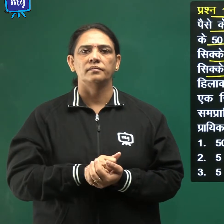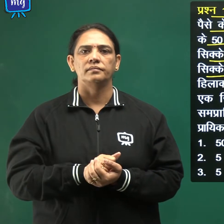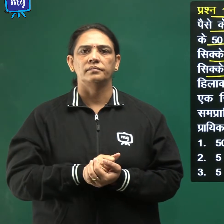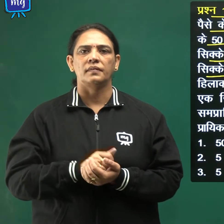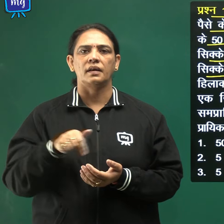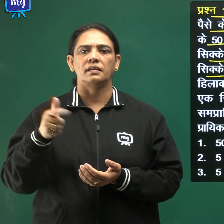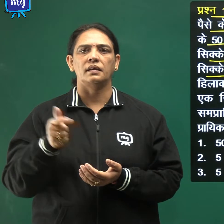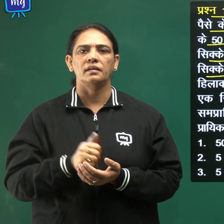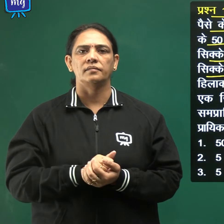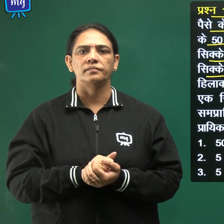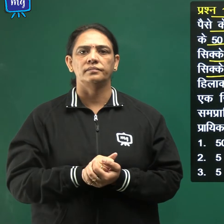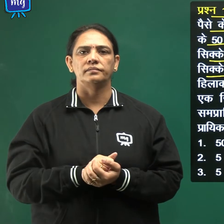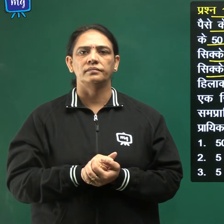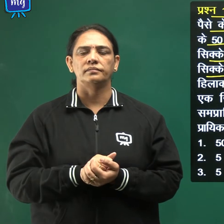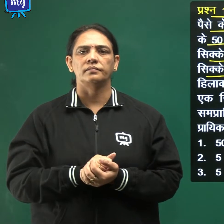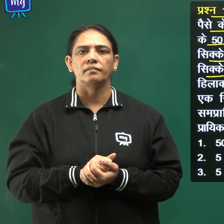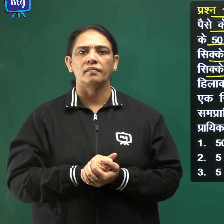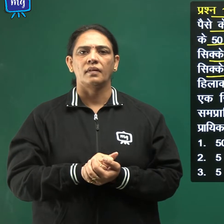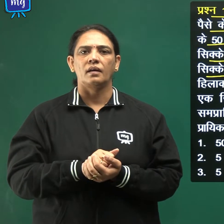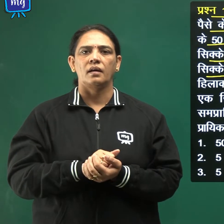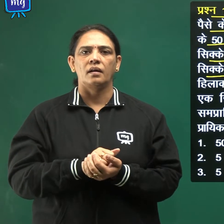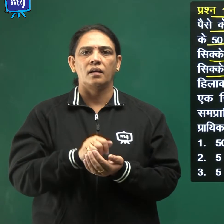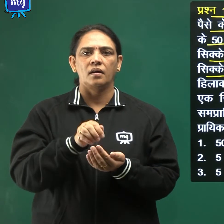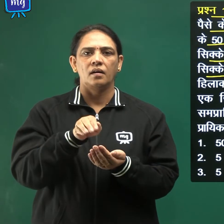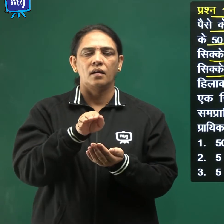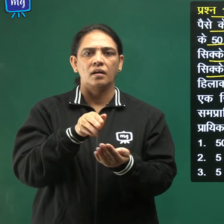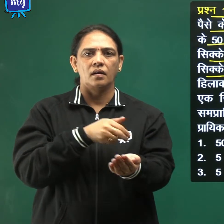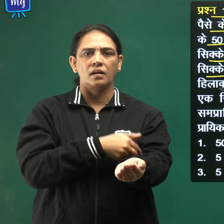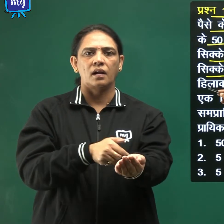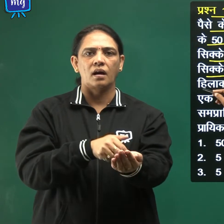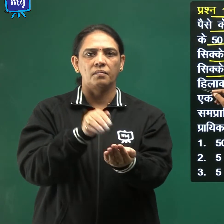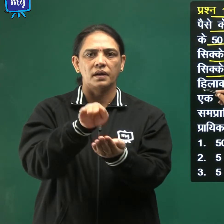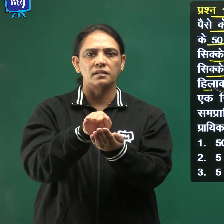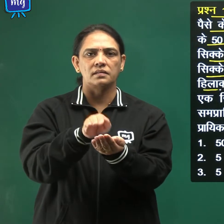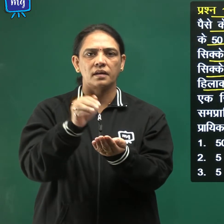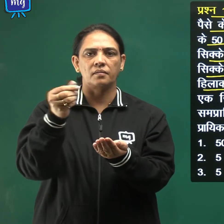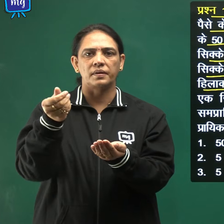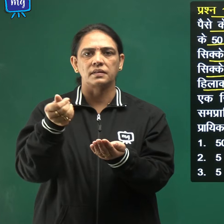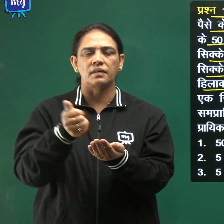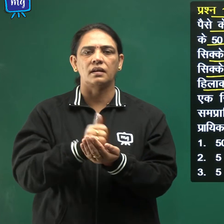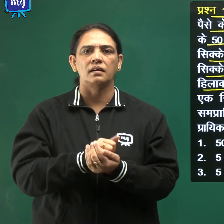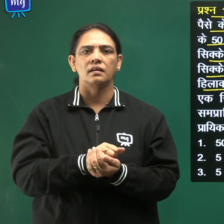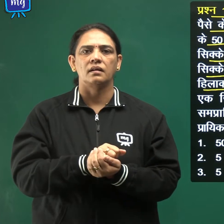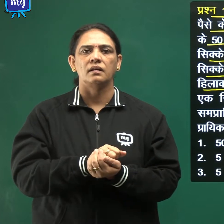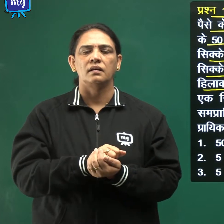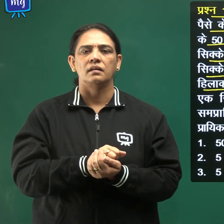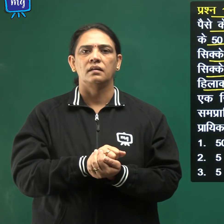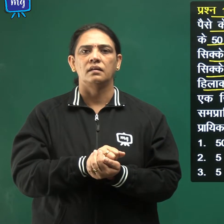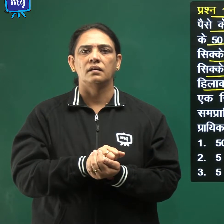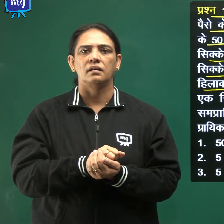यदि थे पिग्गी बैंक को और सुनाओ थे फेस्टिवल